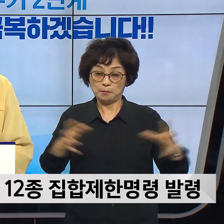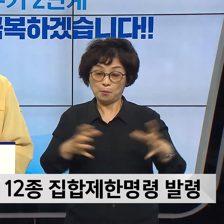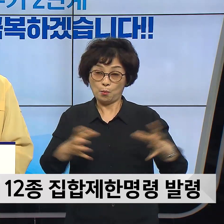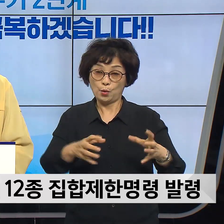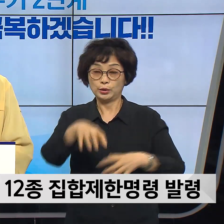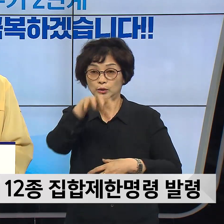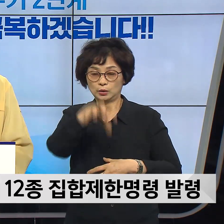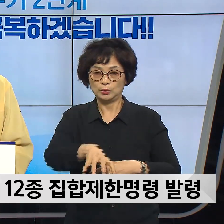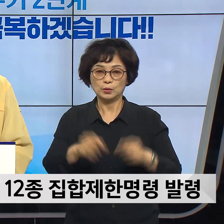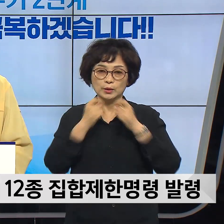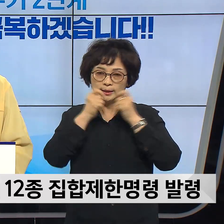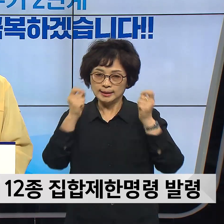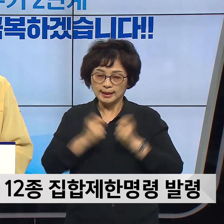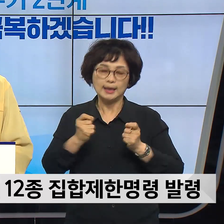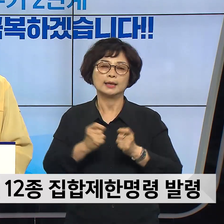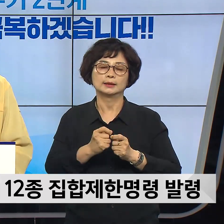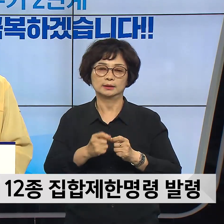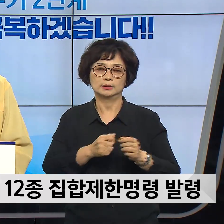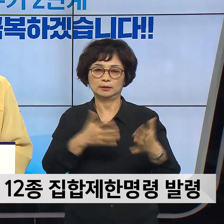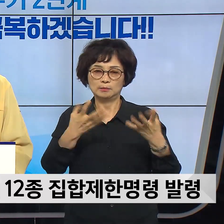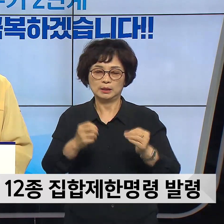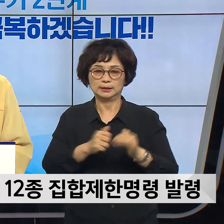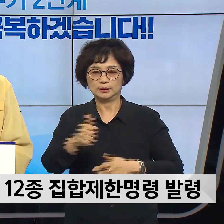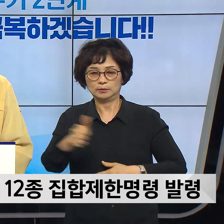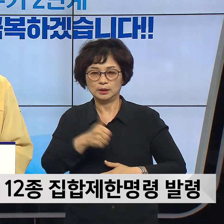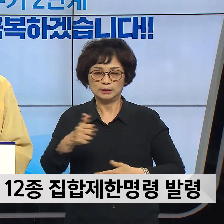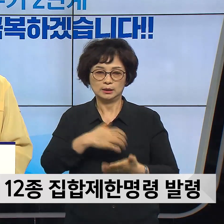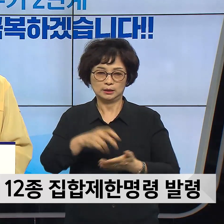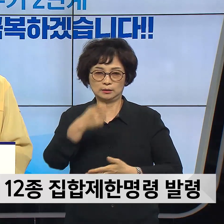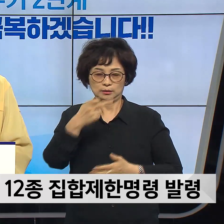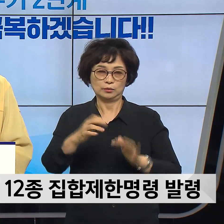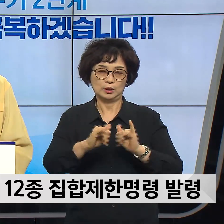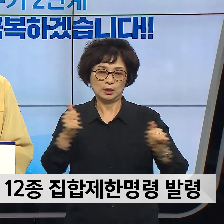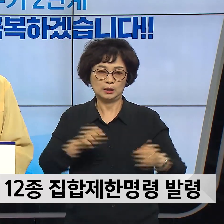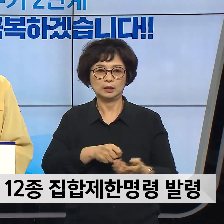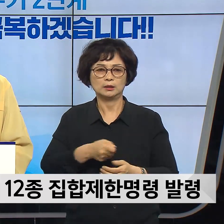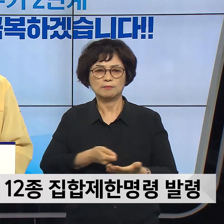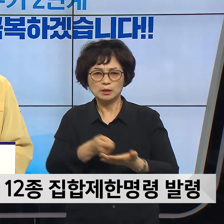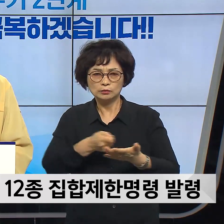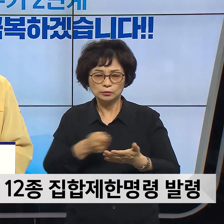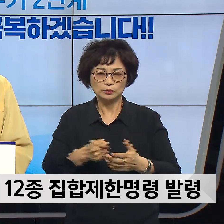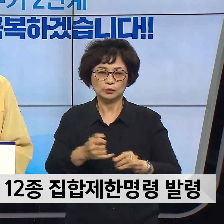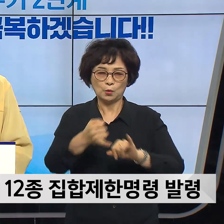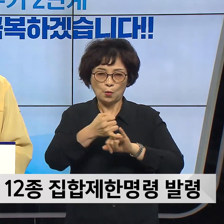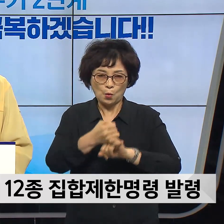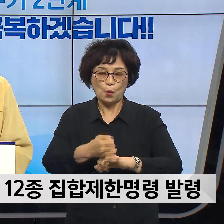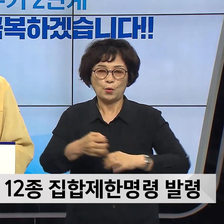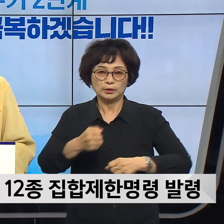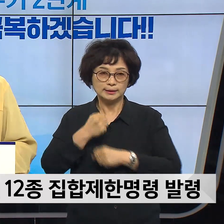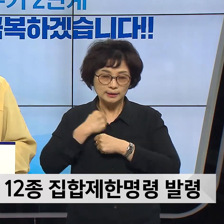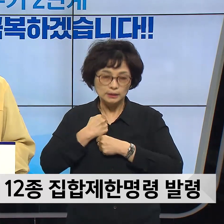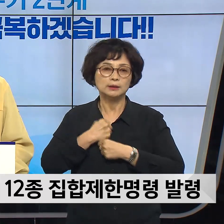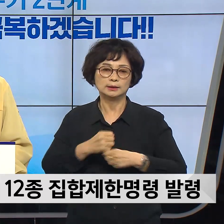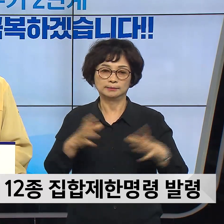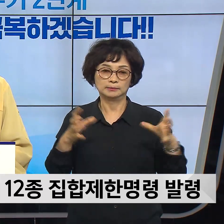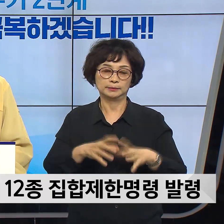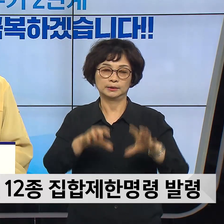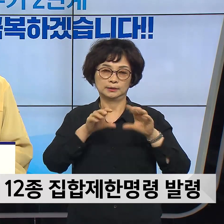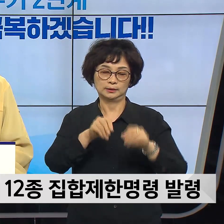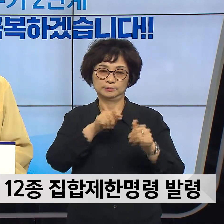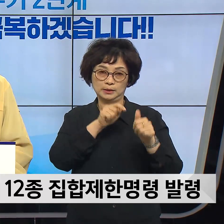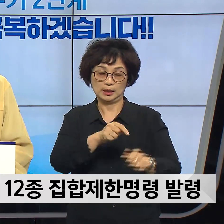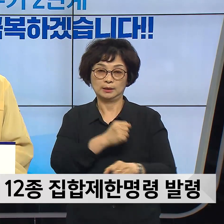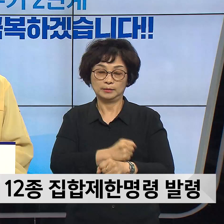모이는 민간 다중이용시설 12개 업종은 방역수칙 준수를 의무화하는 집합제한 명령을 발령합니다.